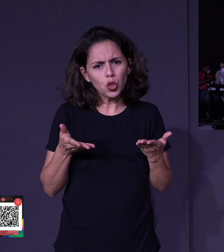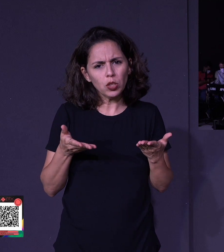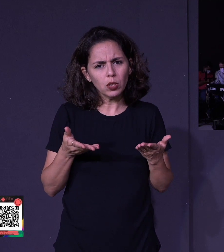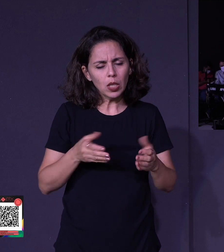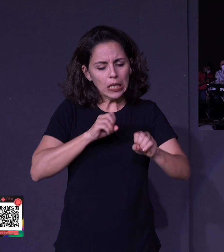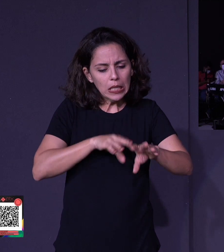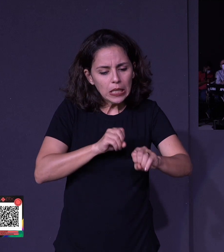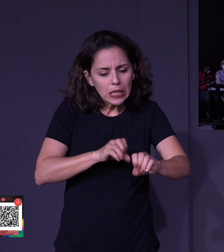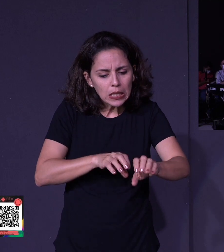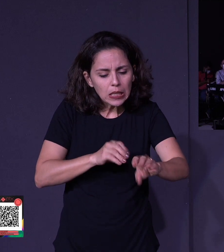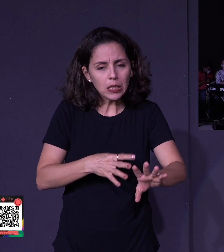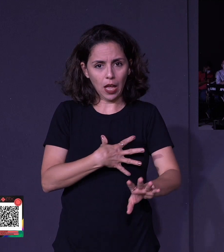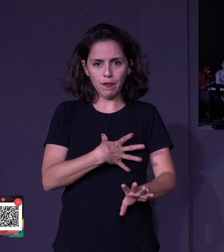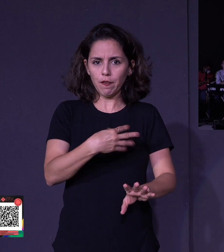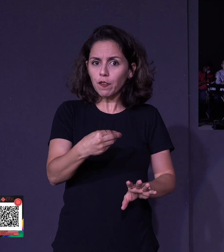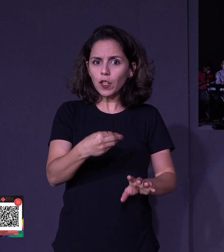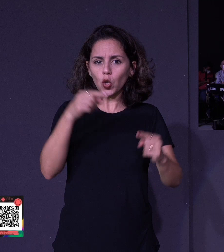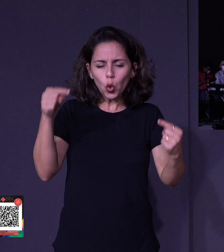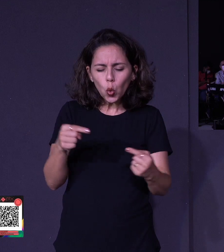você muito treinamento e dedicação.